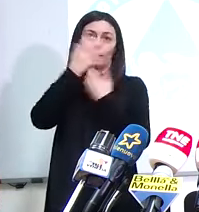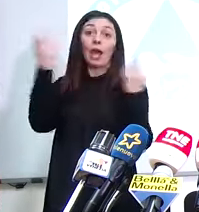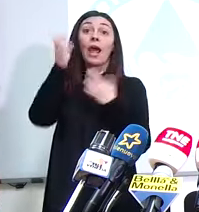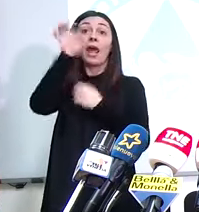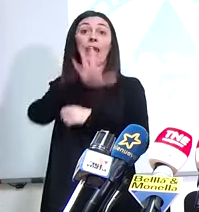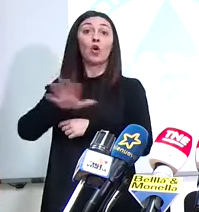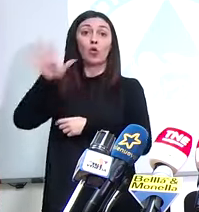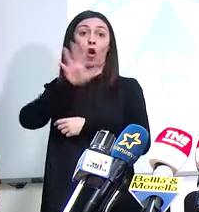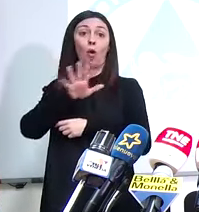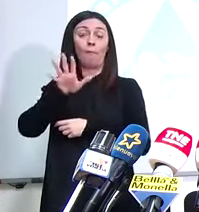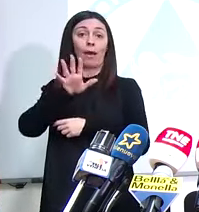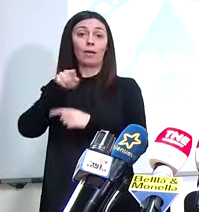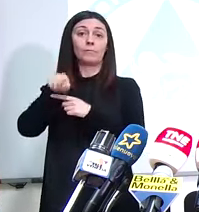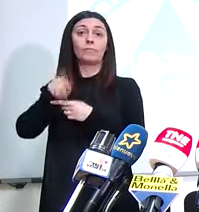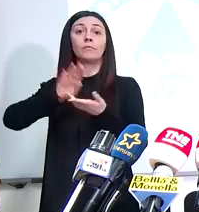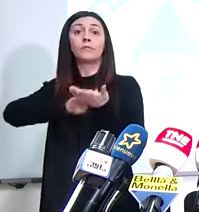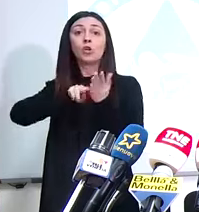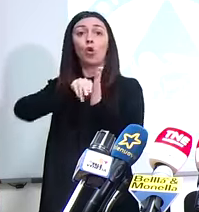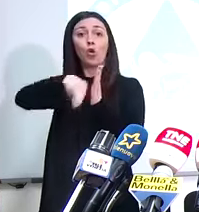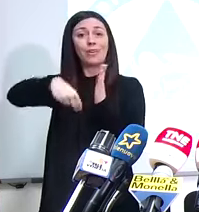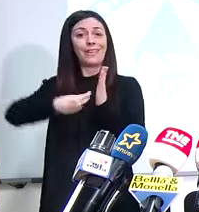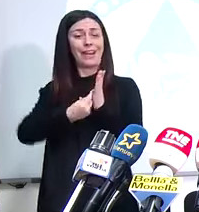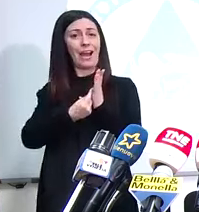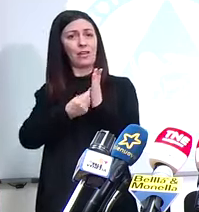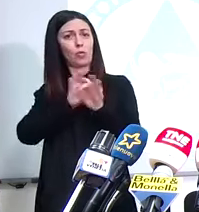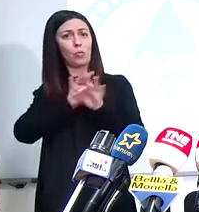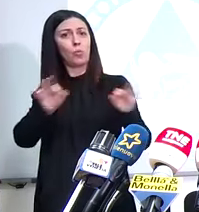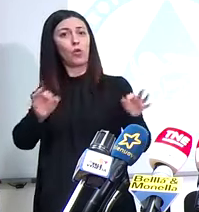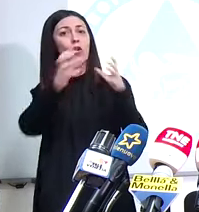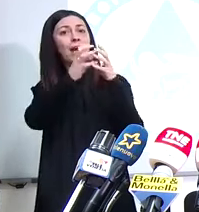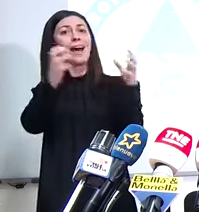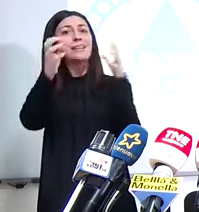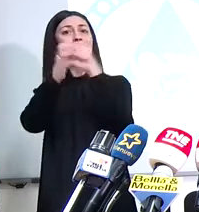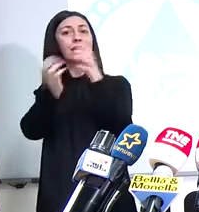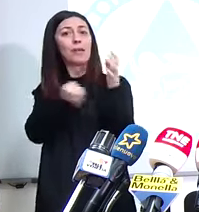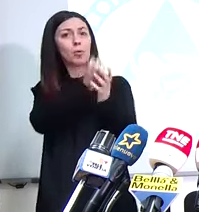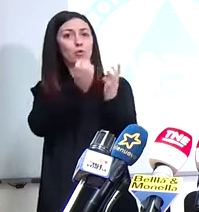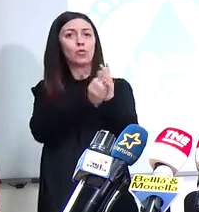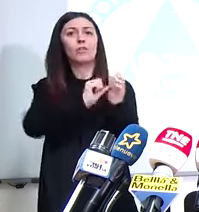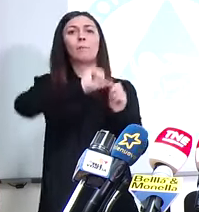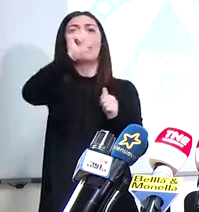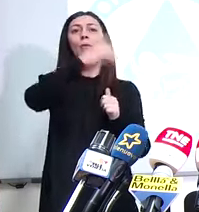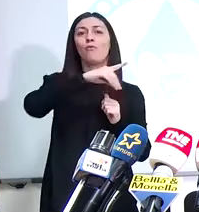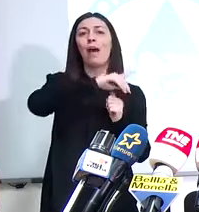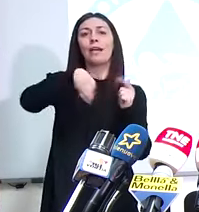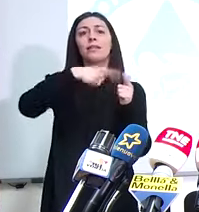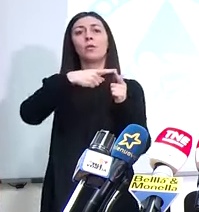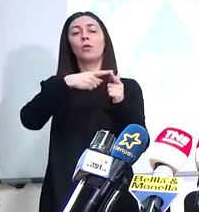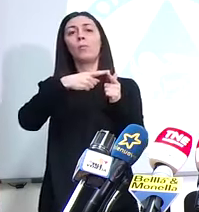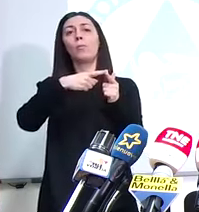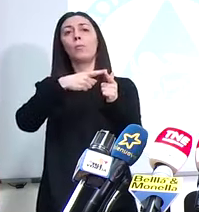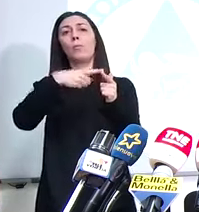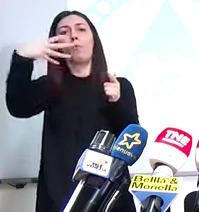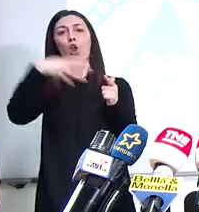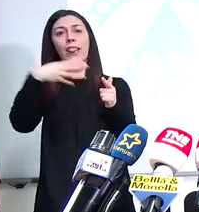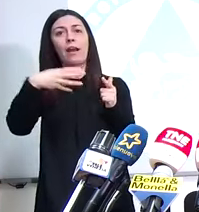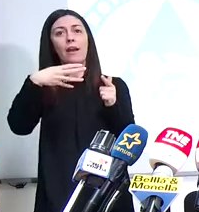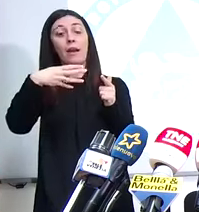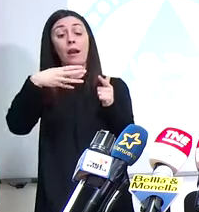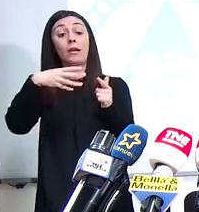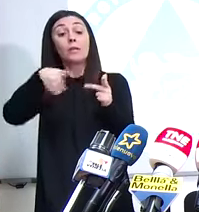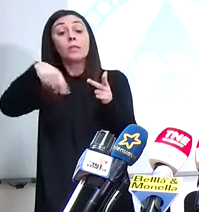con ditte produttrici prix è la prima in assoluto è stata faisal poi arrivata astra zeneca è arrivato moderna e poi